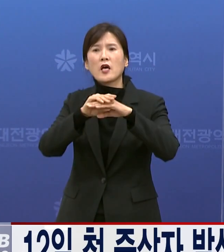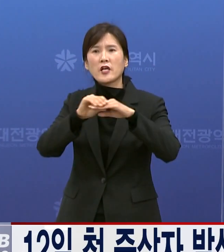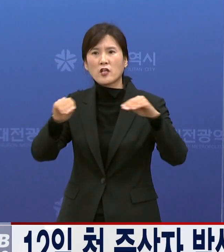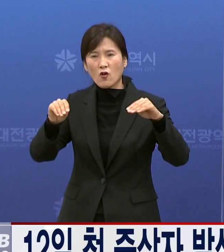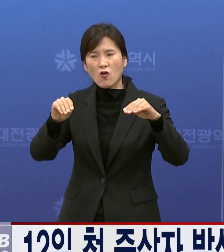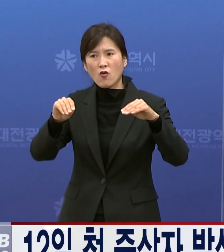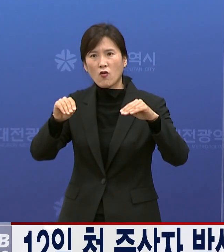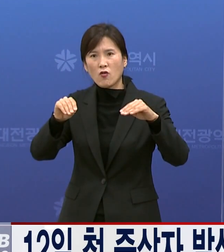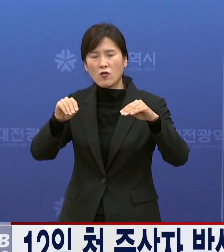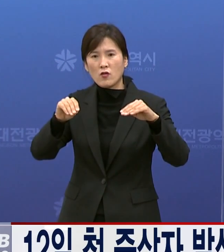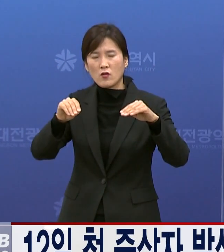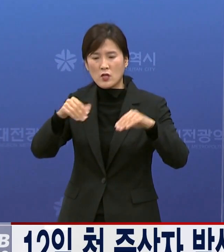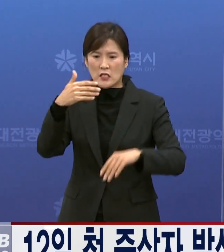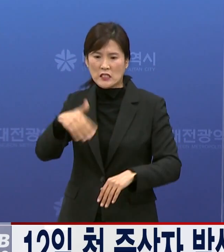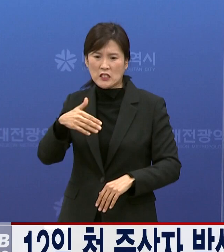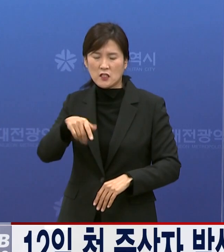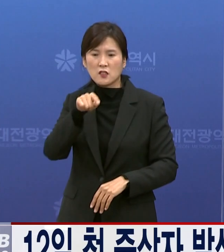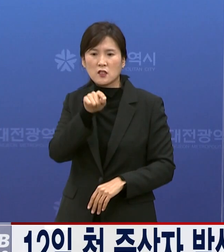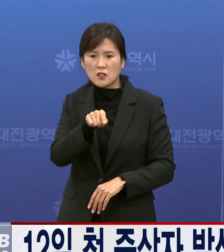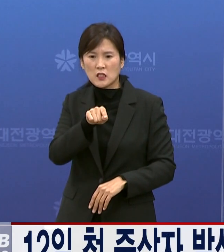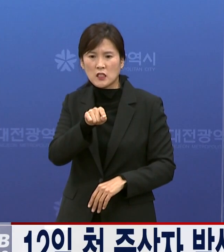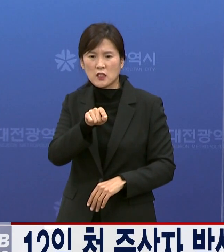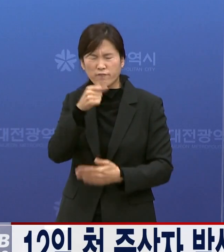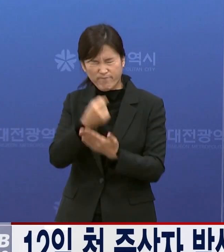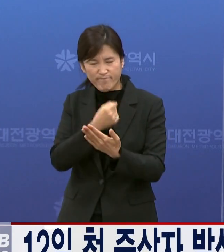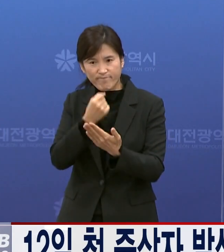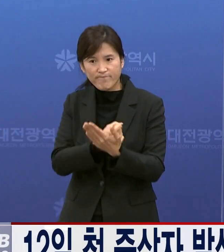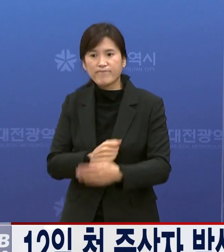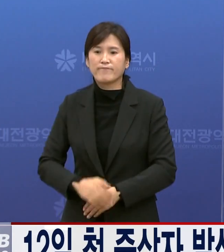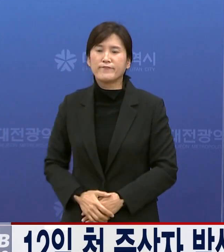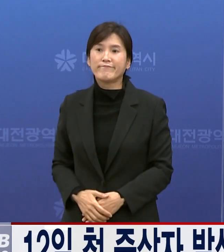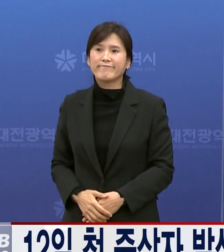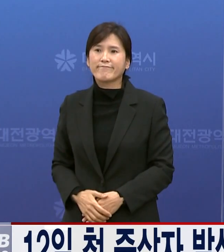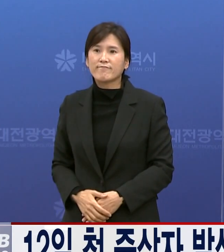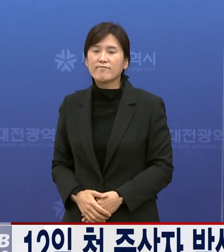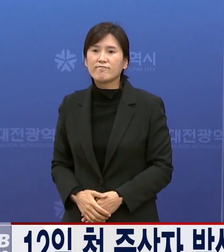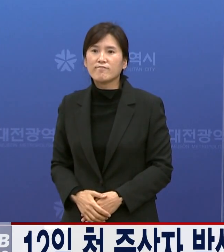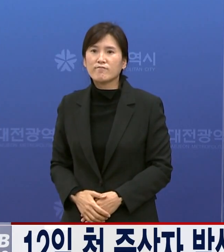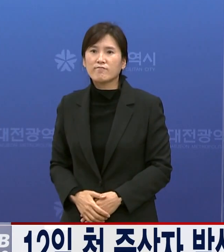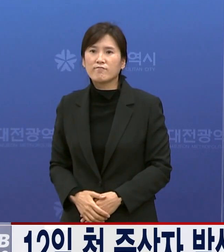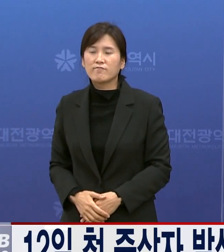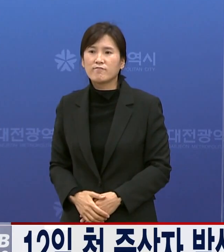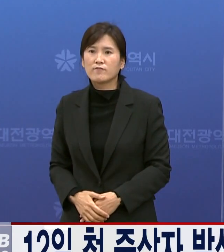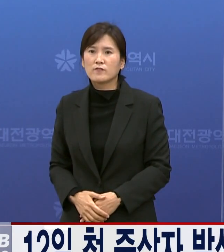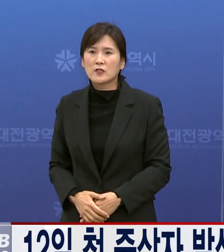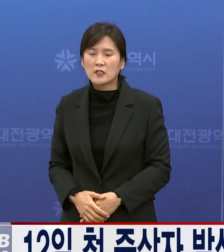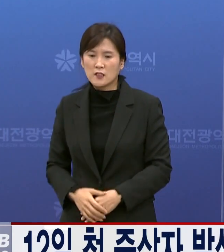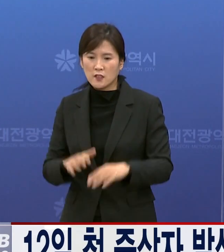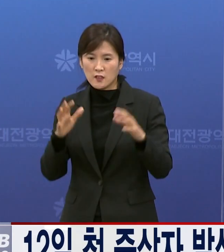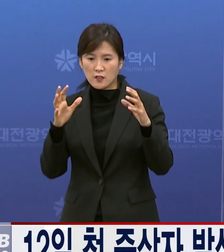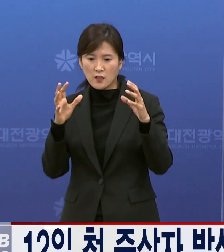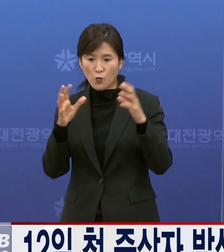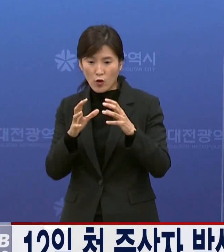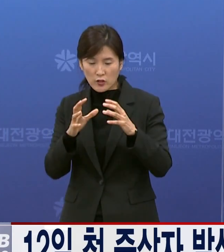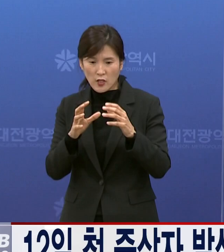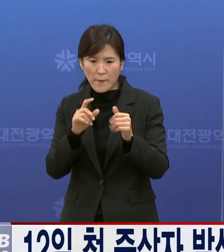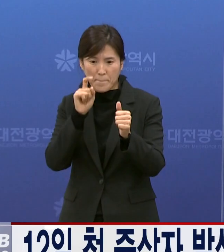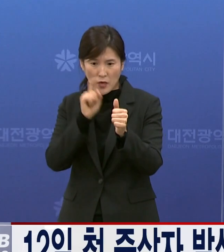조치를 취하지 않은 것이 매우 유감스러운 상황입니다. 집단 감염이 발생한